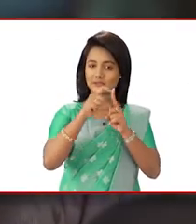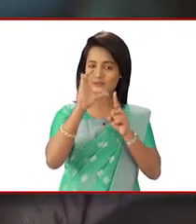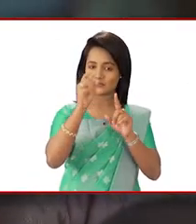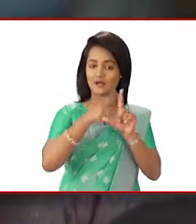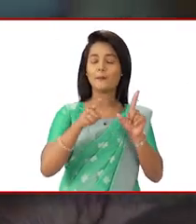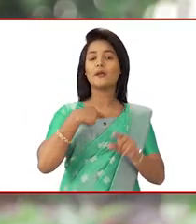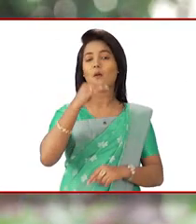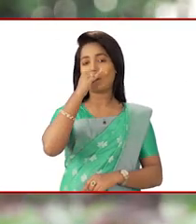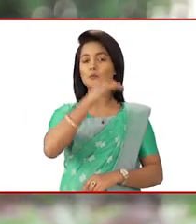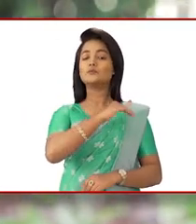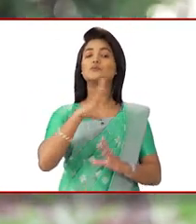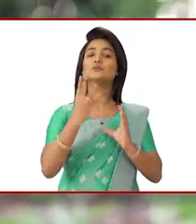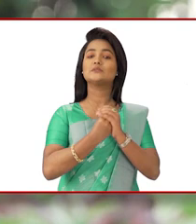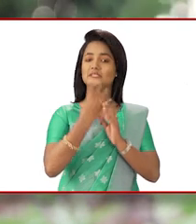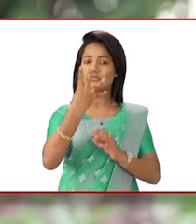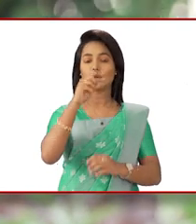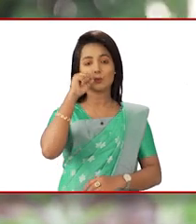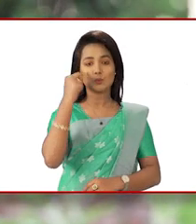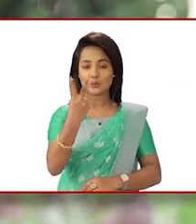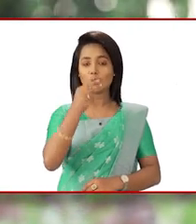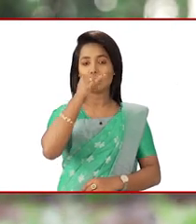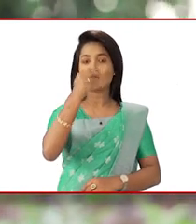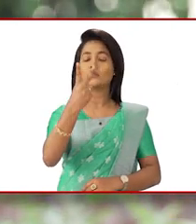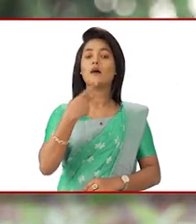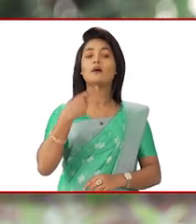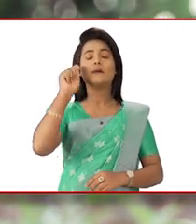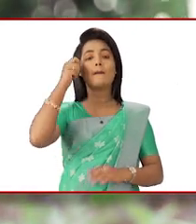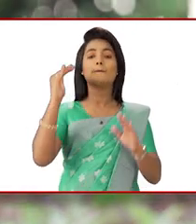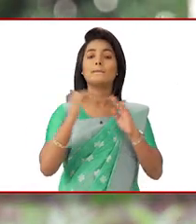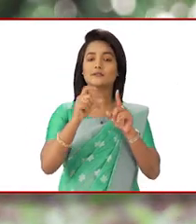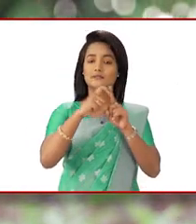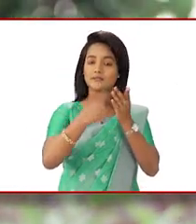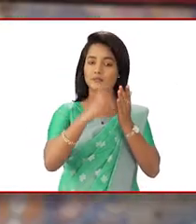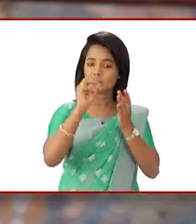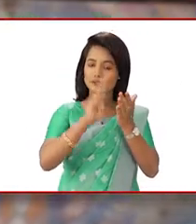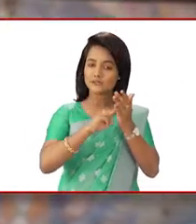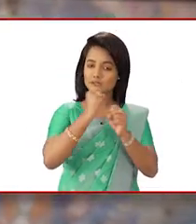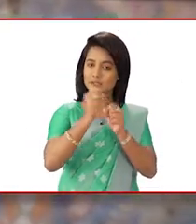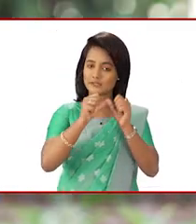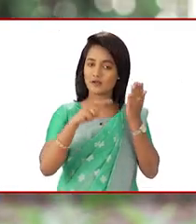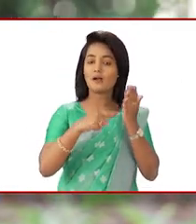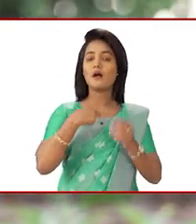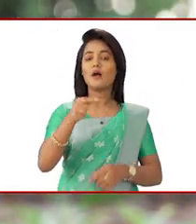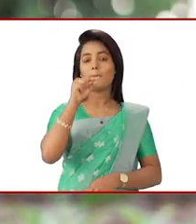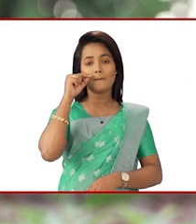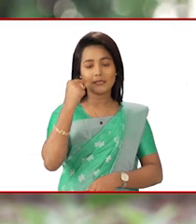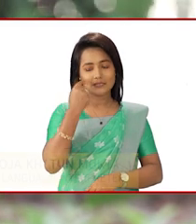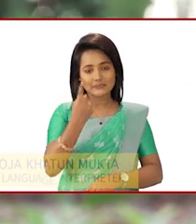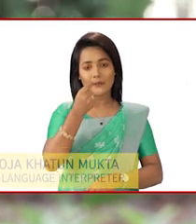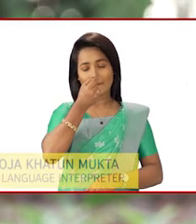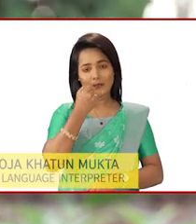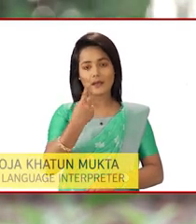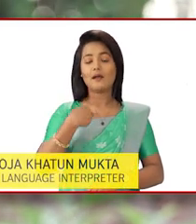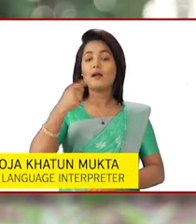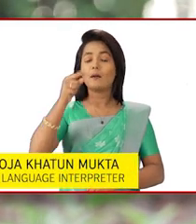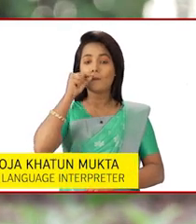বোনি, দুইটা হোমগার্ড। আমার পরিবারের চারজন, একটা ছেলে একটা মেয়ে। ছেলেটা বিয়ে দিয়েছি, আমার একটা